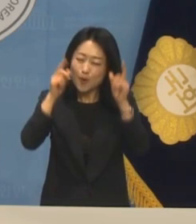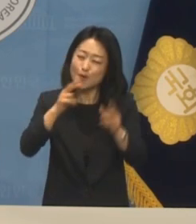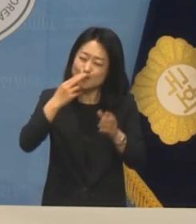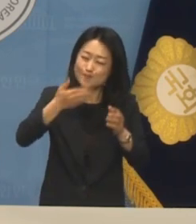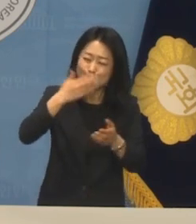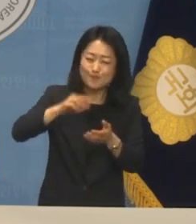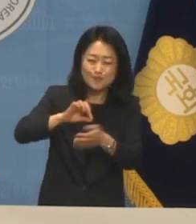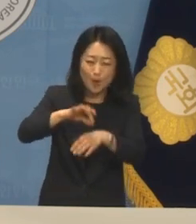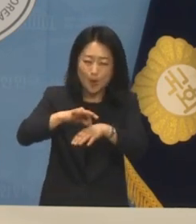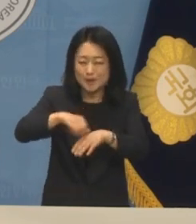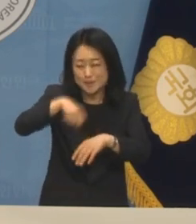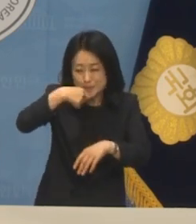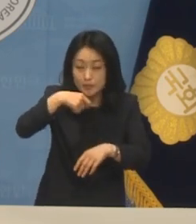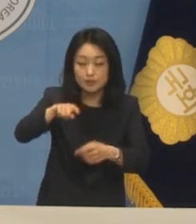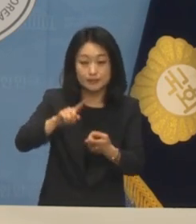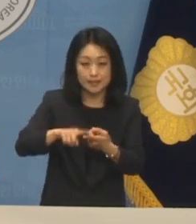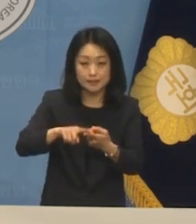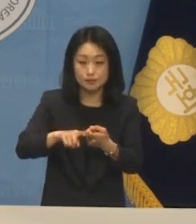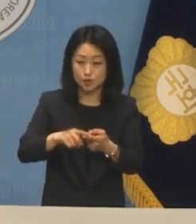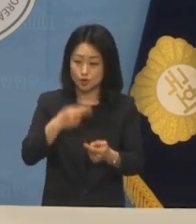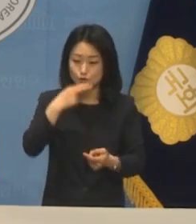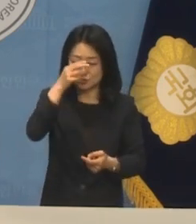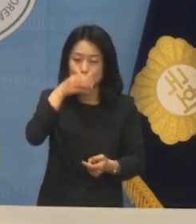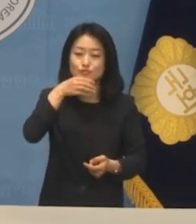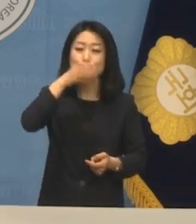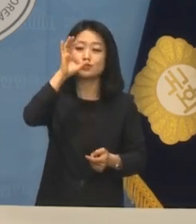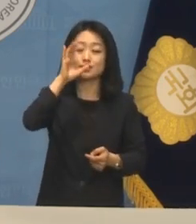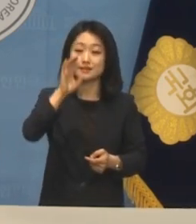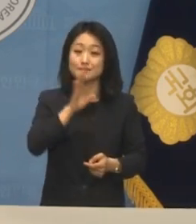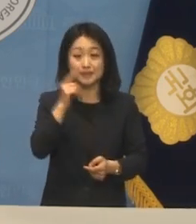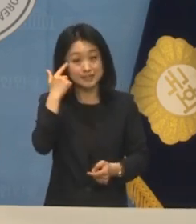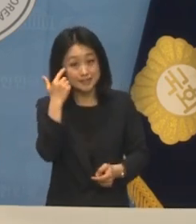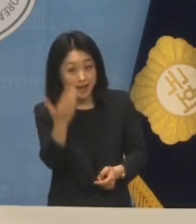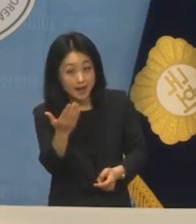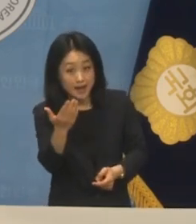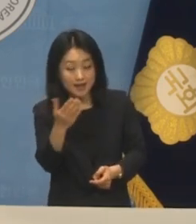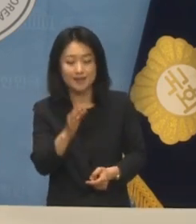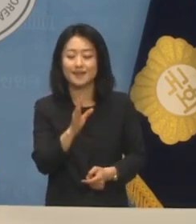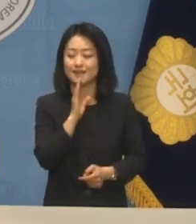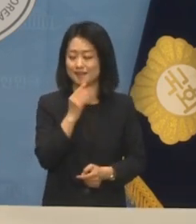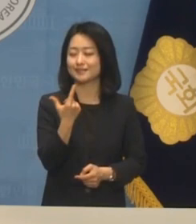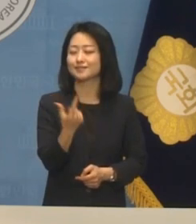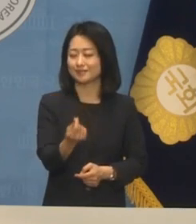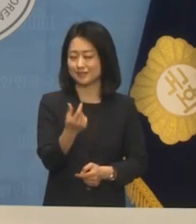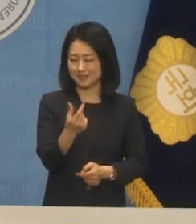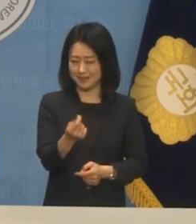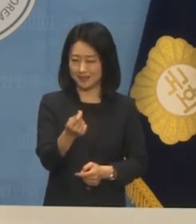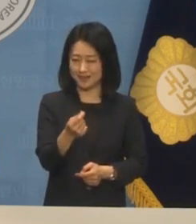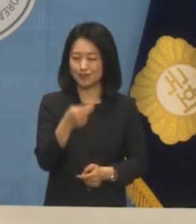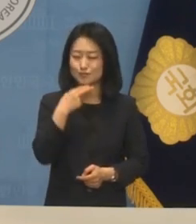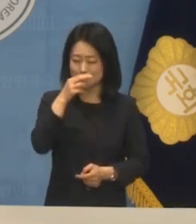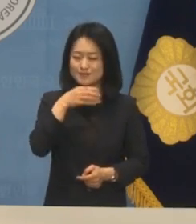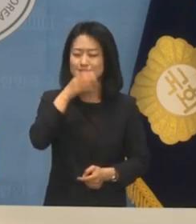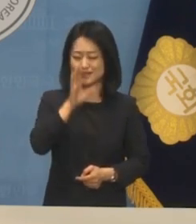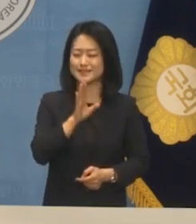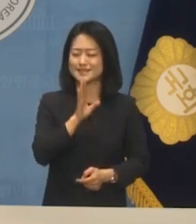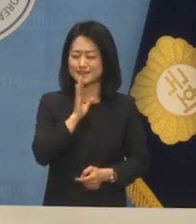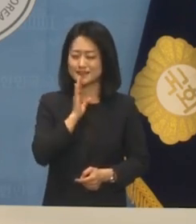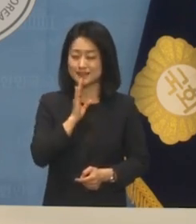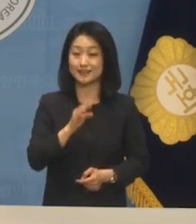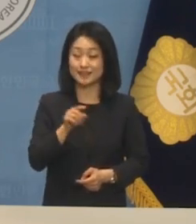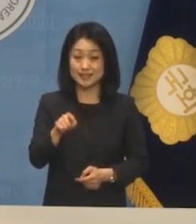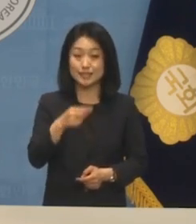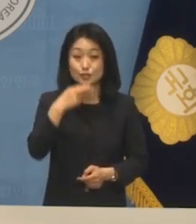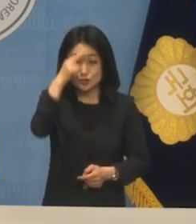윤석열 대통령에 대해 여기서 술도 드시고 라고 질문하자 술 드시지 안 드셨겠어요? 라고